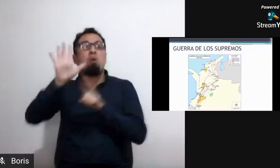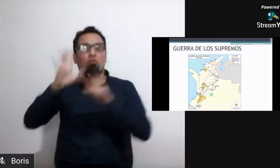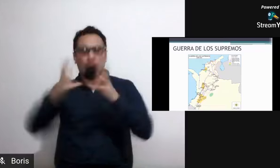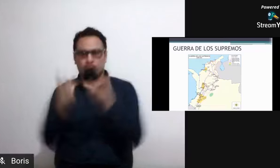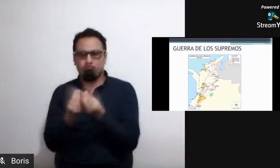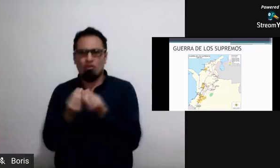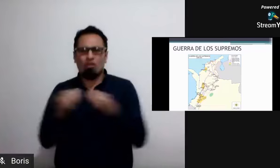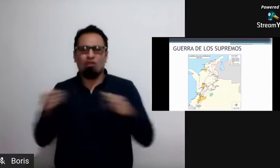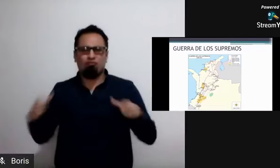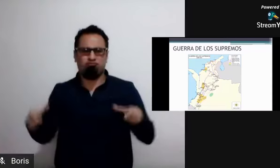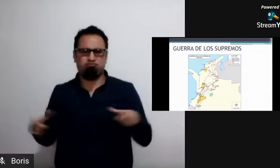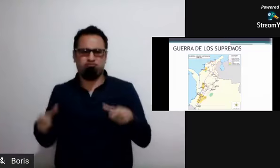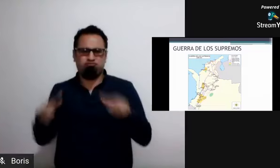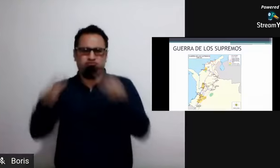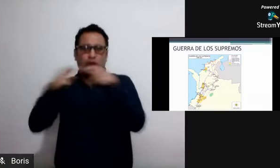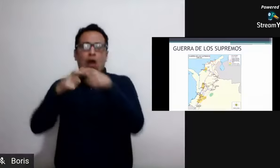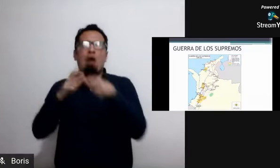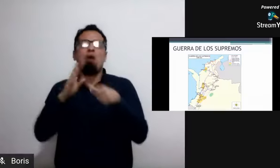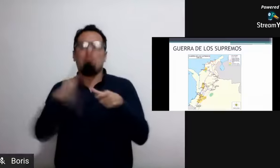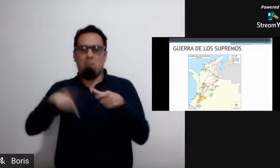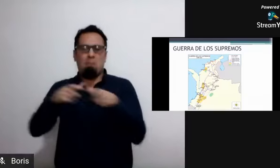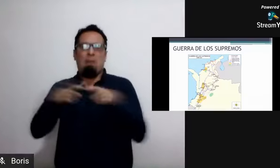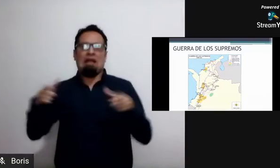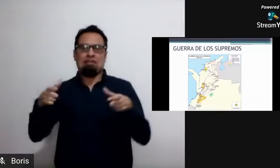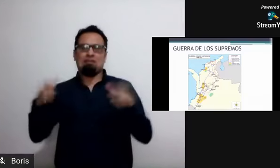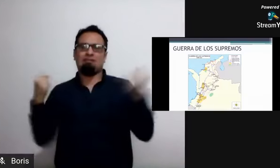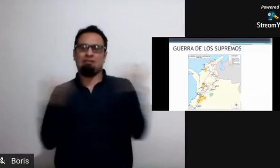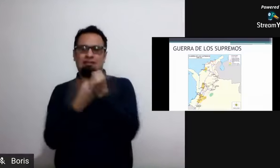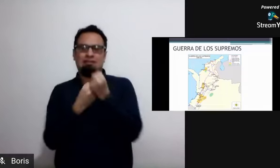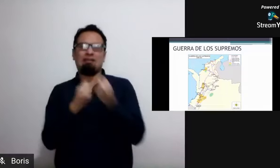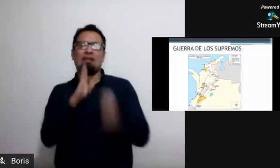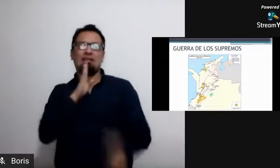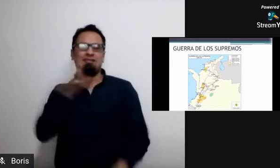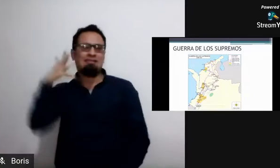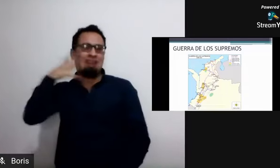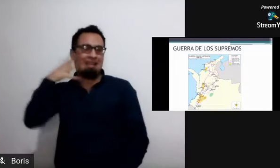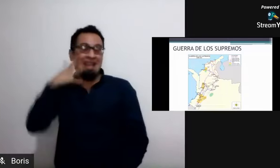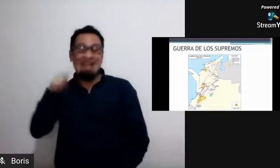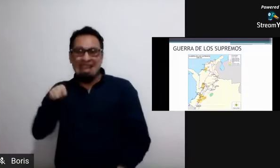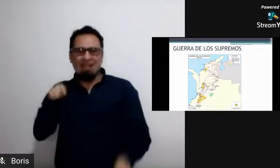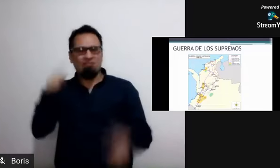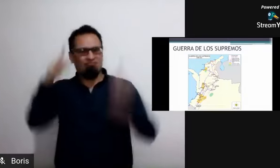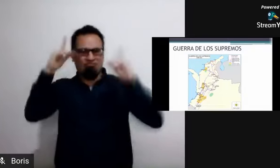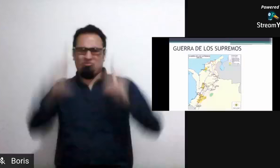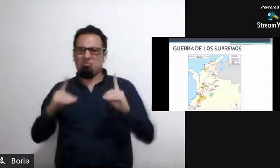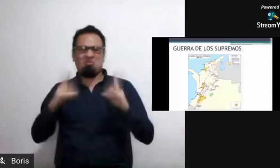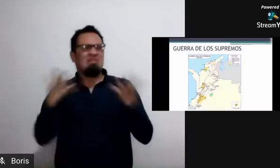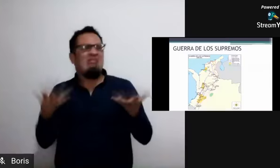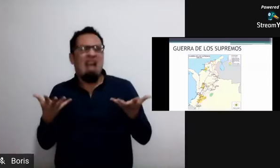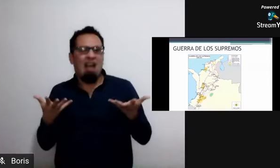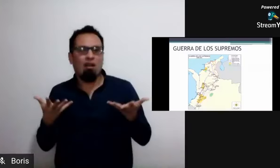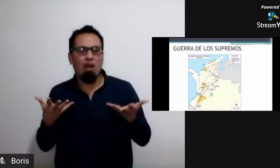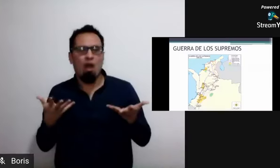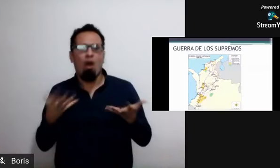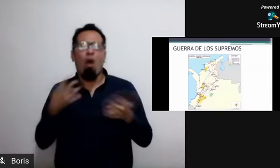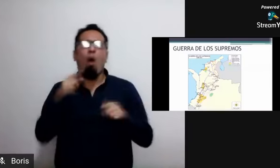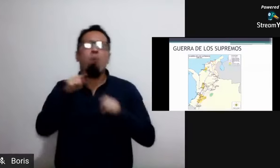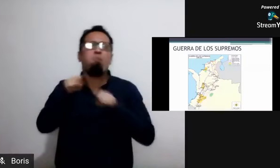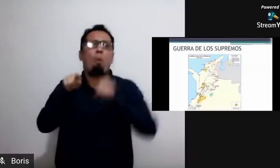que estaba también en ese momento de acuerdo con mucho de lo que planteaba Santander, pero también